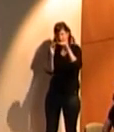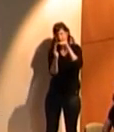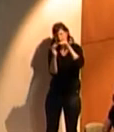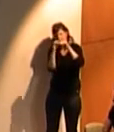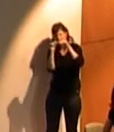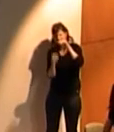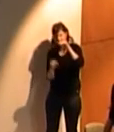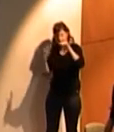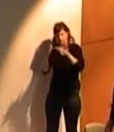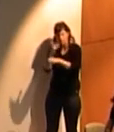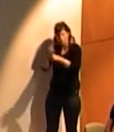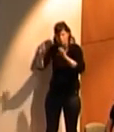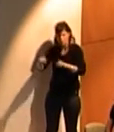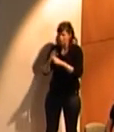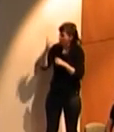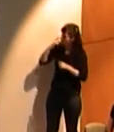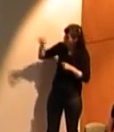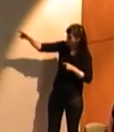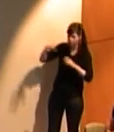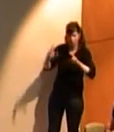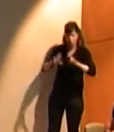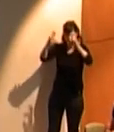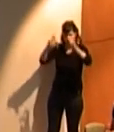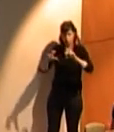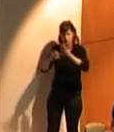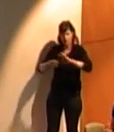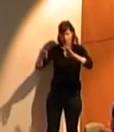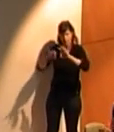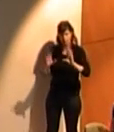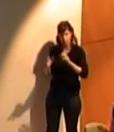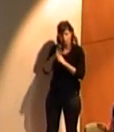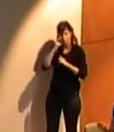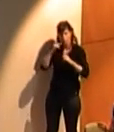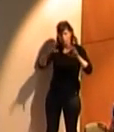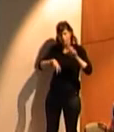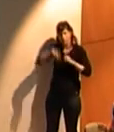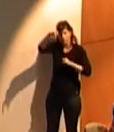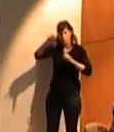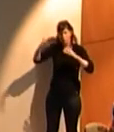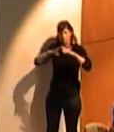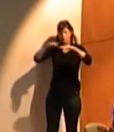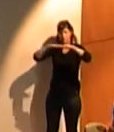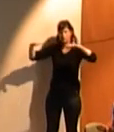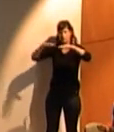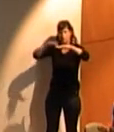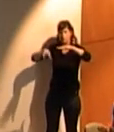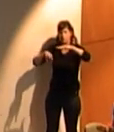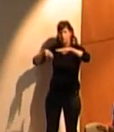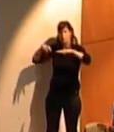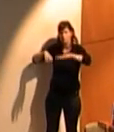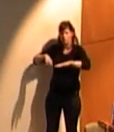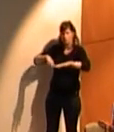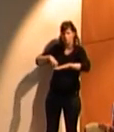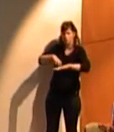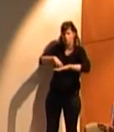fait, il n'y a pas d'ascenseur, le seul élément vertical qui permet d'accéder au niveau est cette plateforme qui est une sorte de pièce mobile et